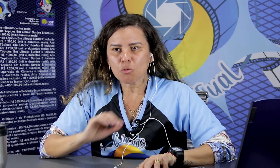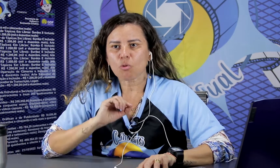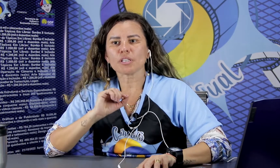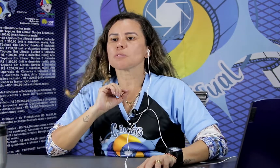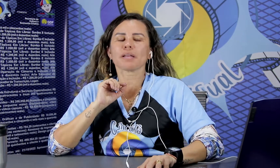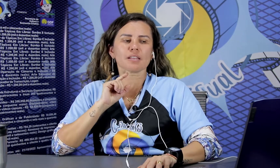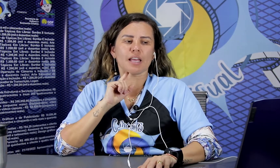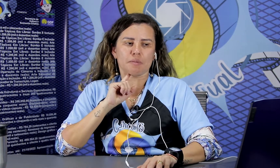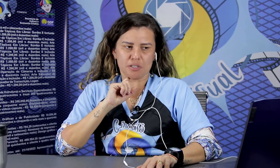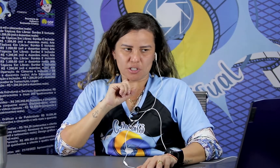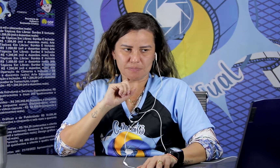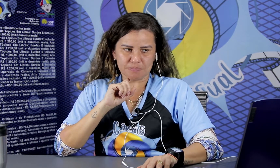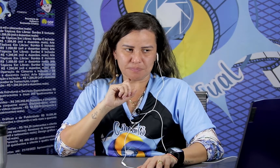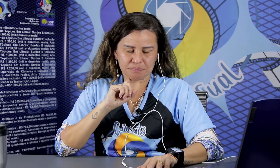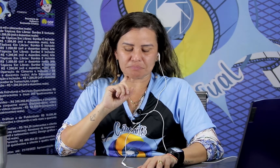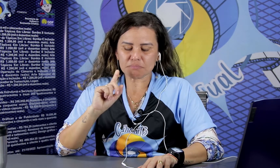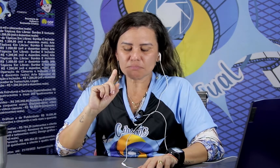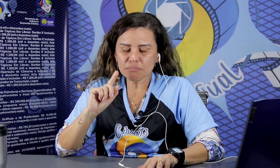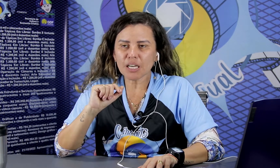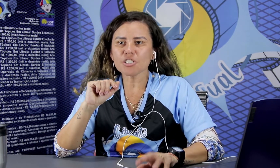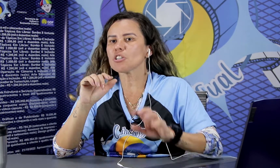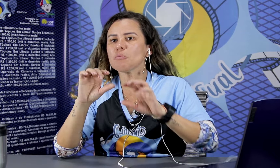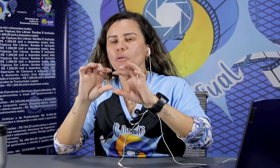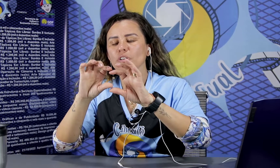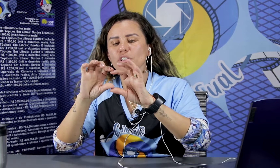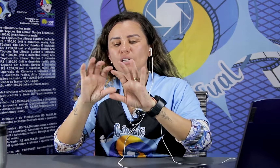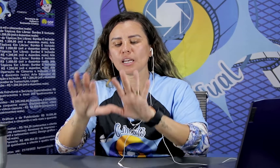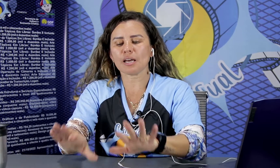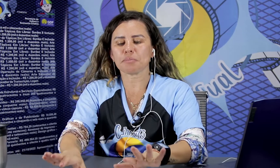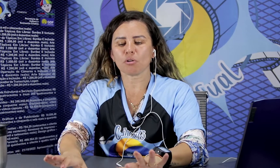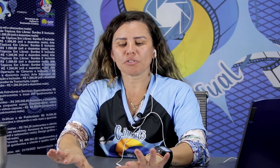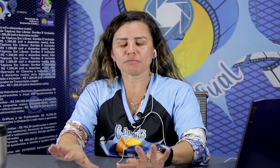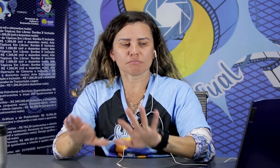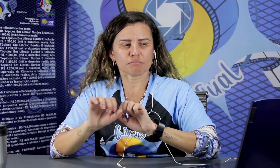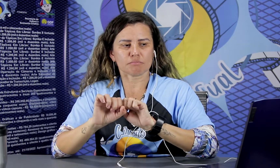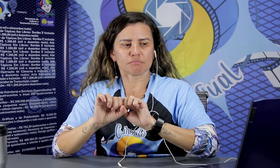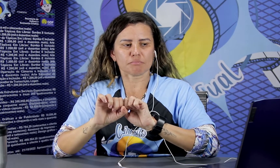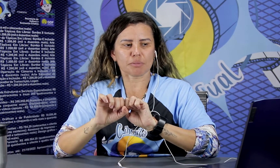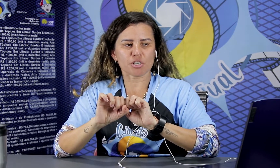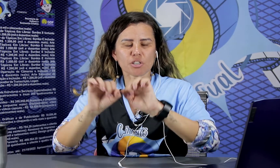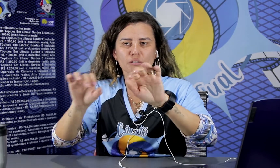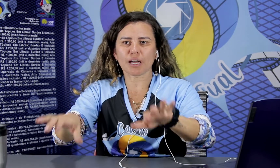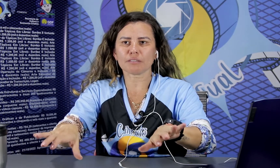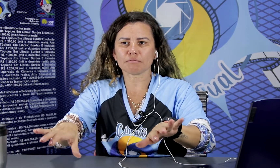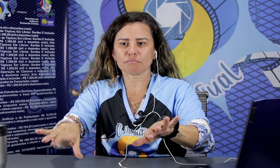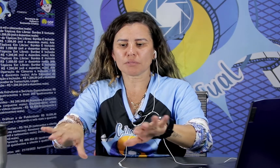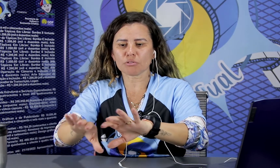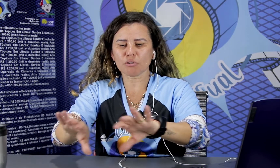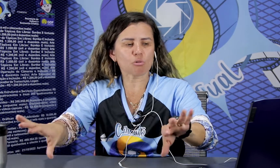Quando eles pedem intérprete, a gente não pode ler a prova, para a gente não ter o